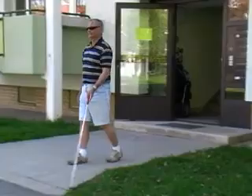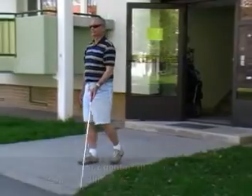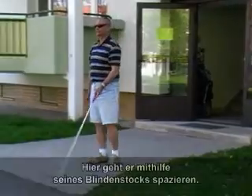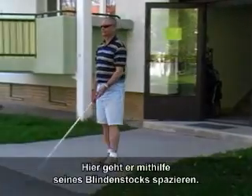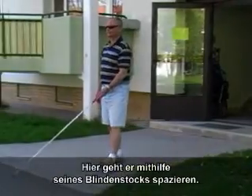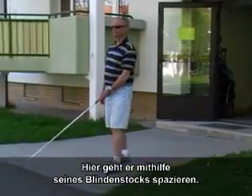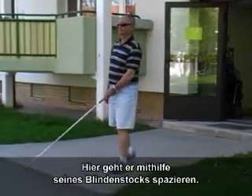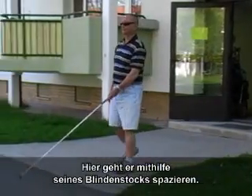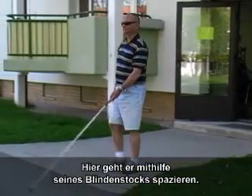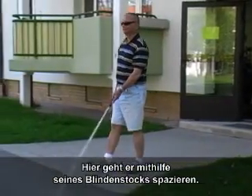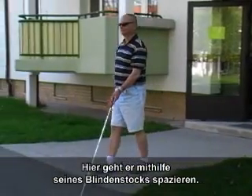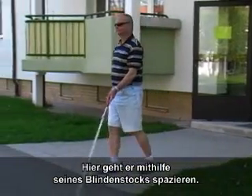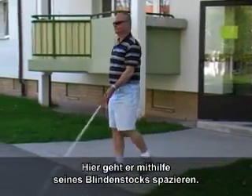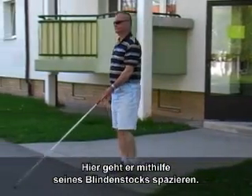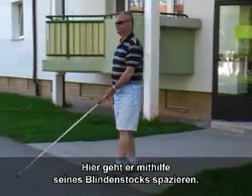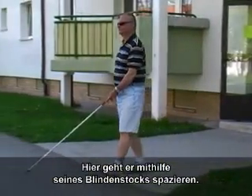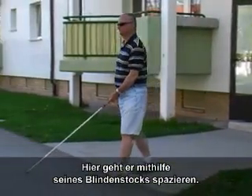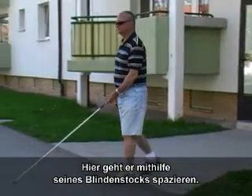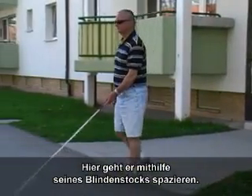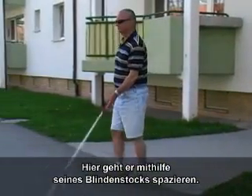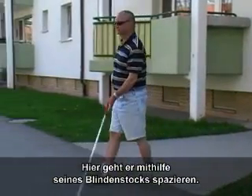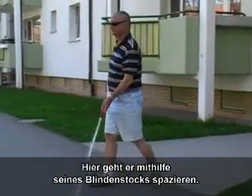Hier geht er mithilfe seines Blindenstocks spazieren.